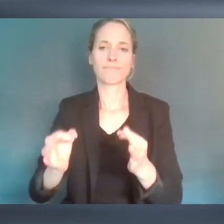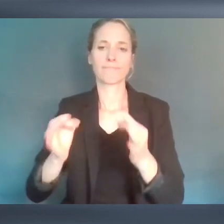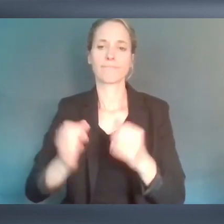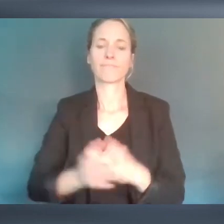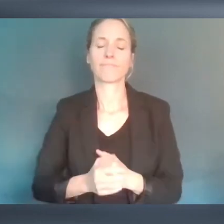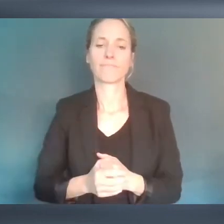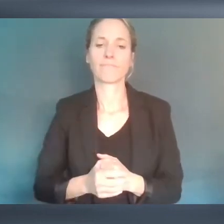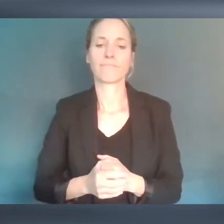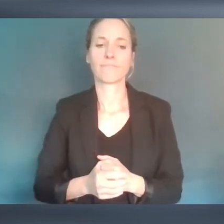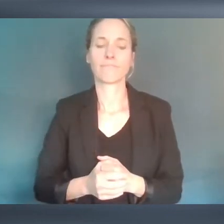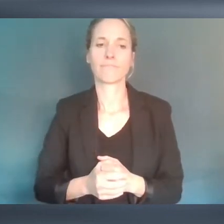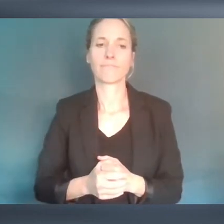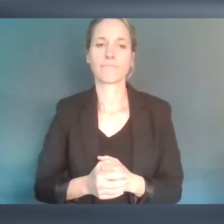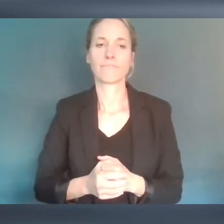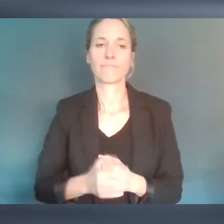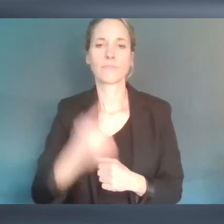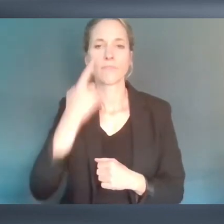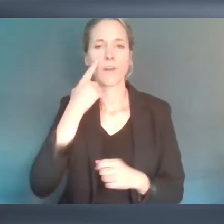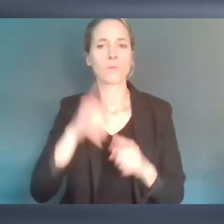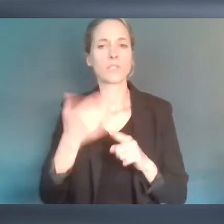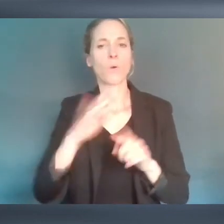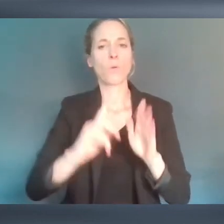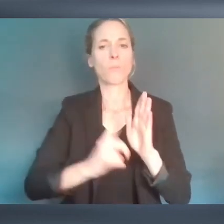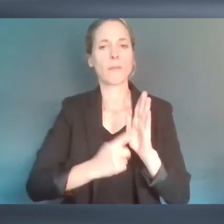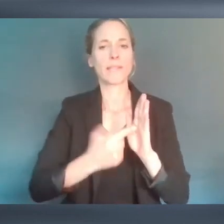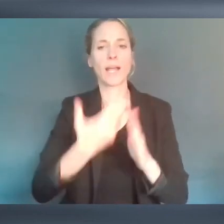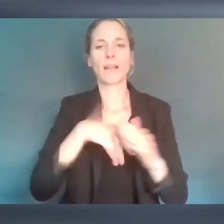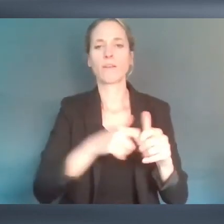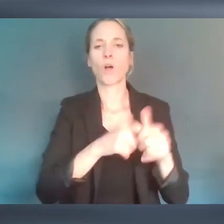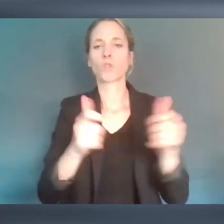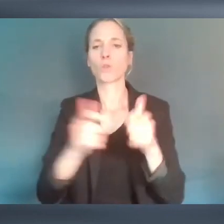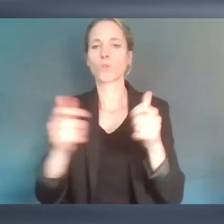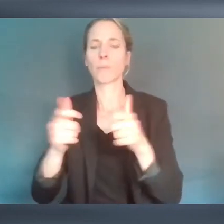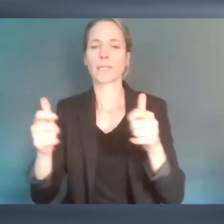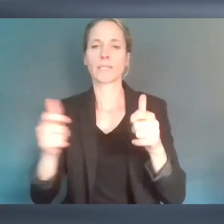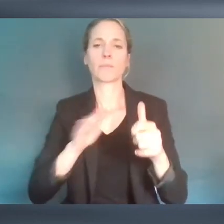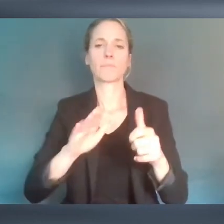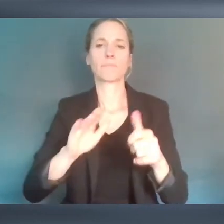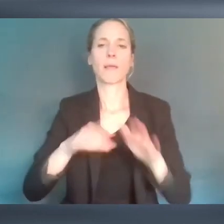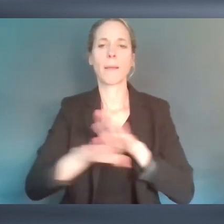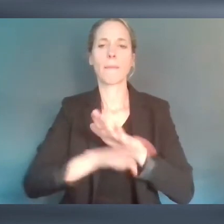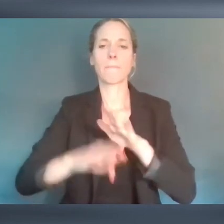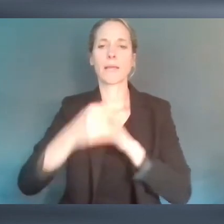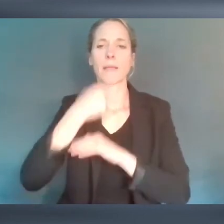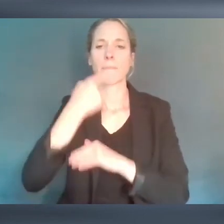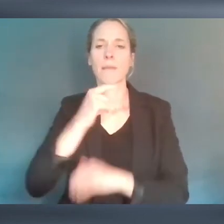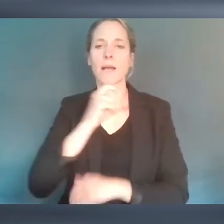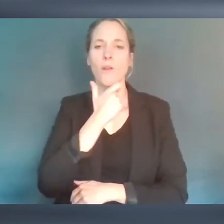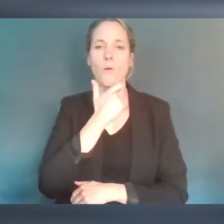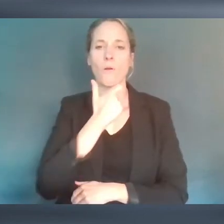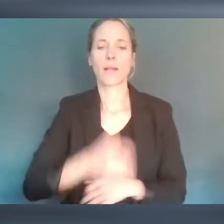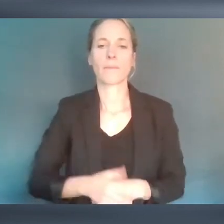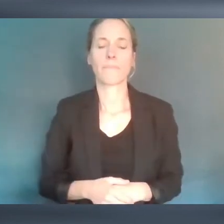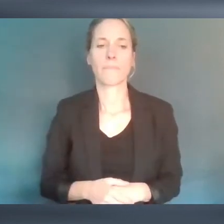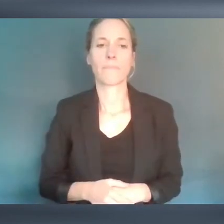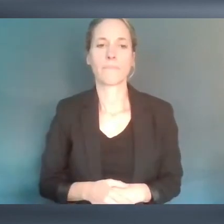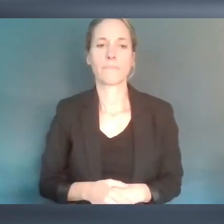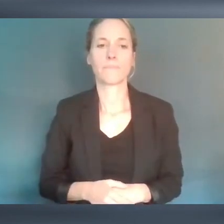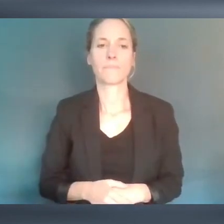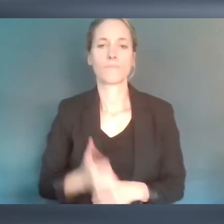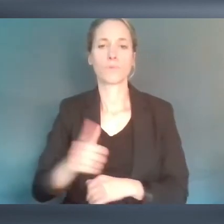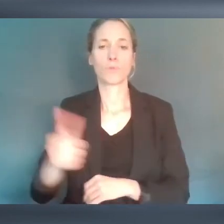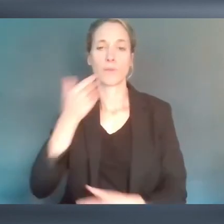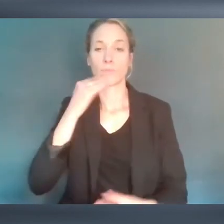trouve aussi des modèles auprès de très nombreuses sociétés, anglo-saxonnes plutôt, qui ont intégré plus tôt que d'autres la notion